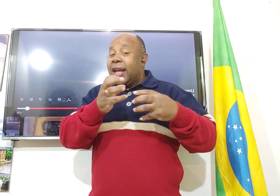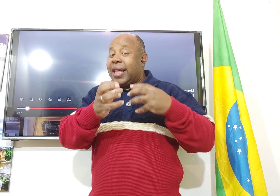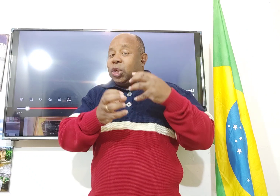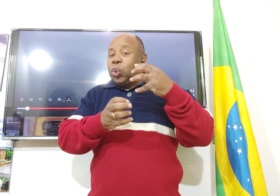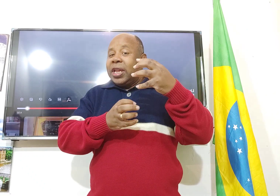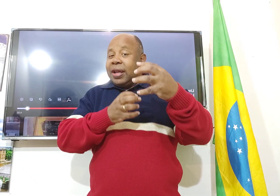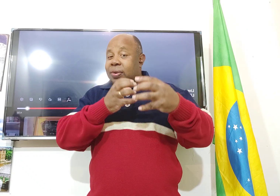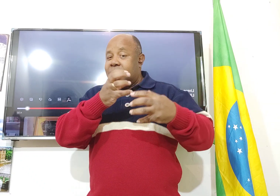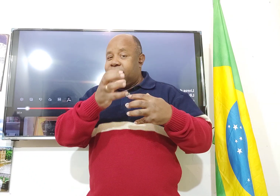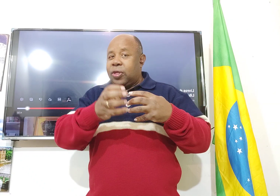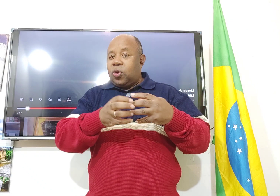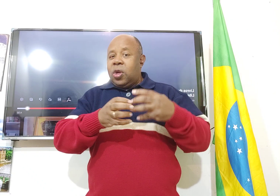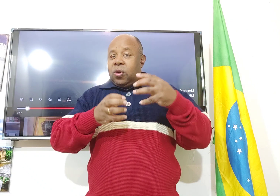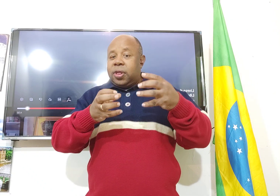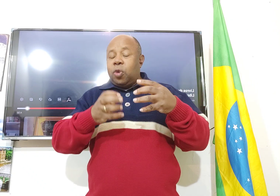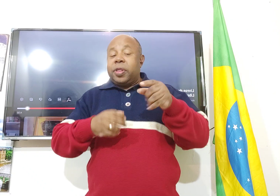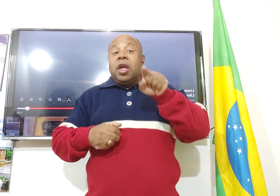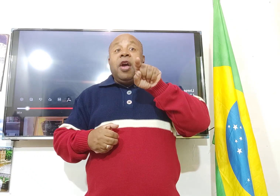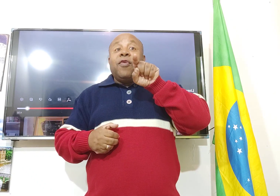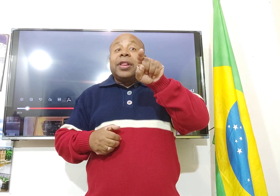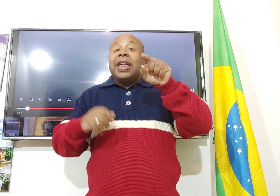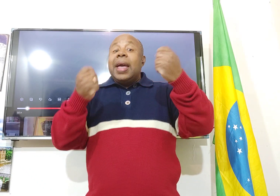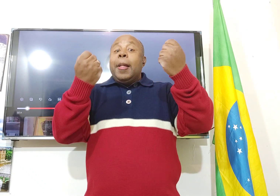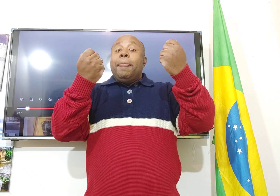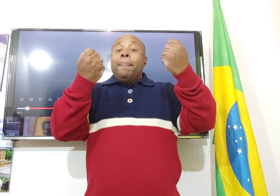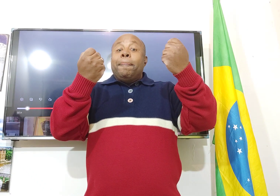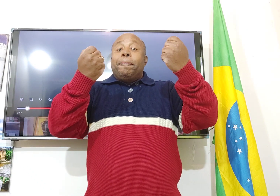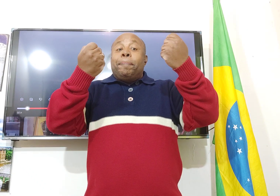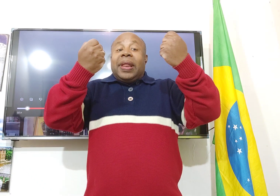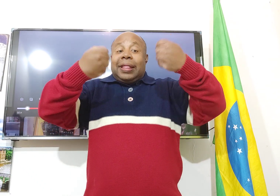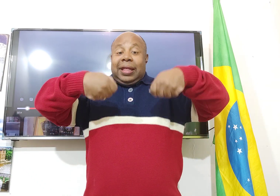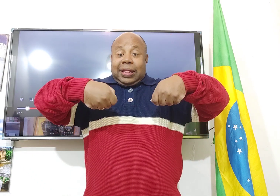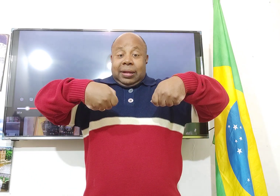até ajuda, né? Quando você copia assim, você precisa